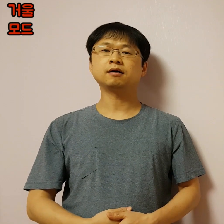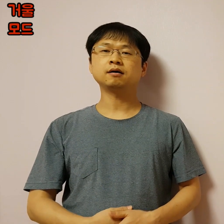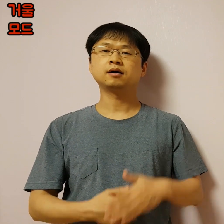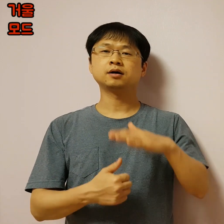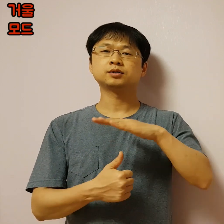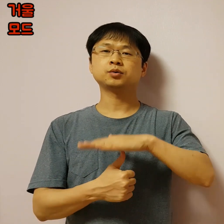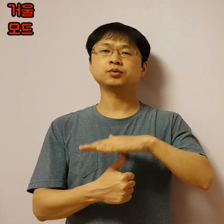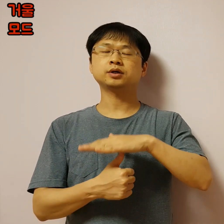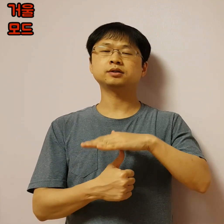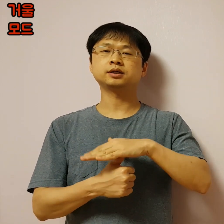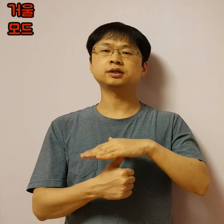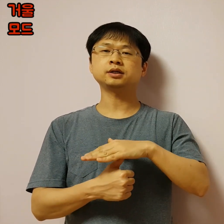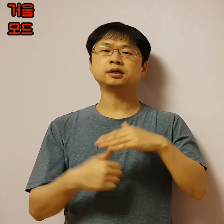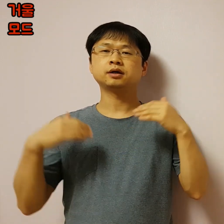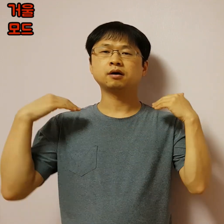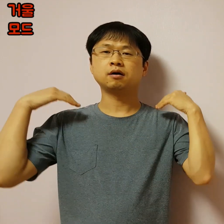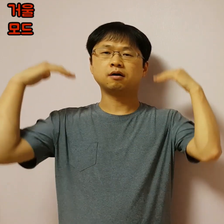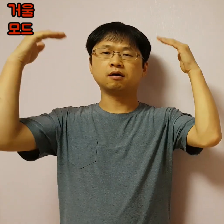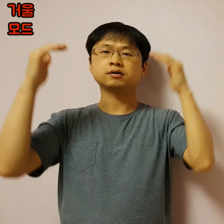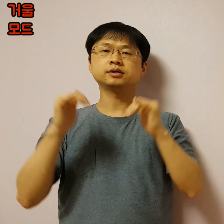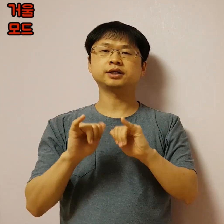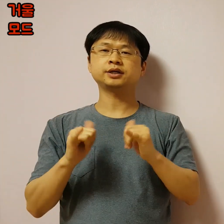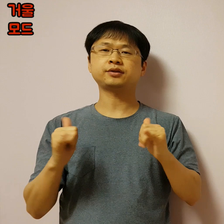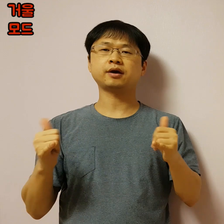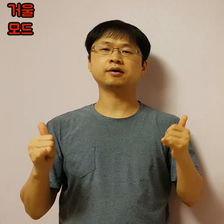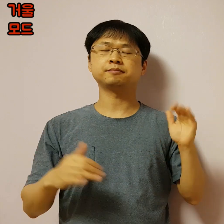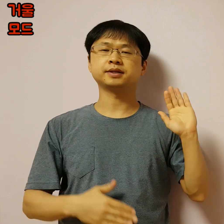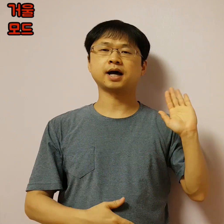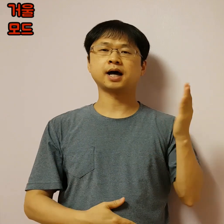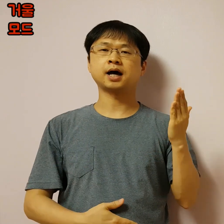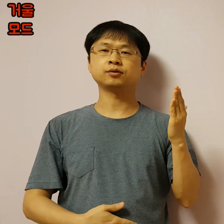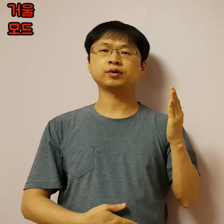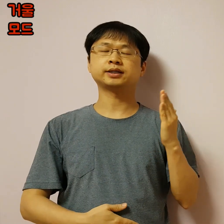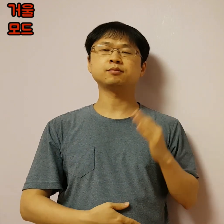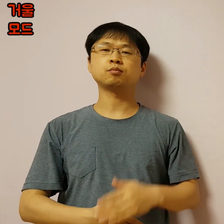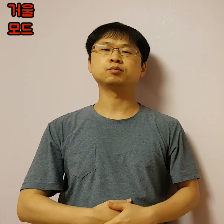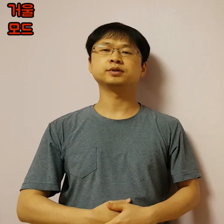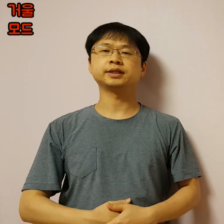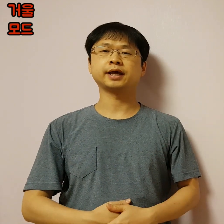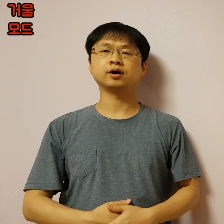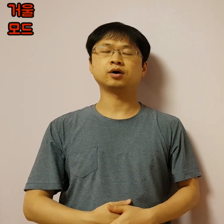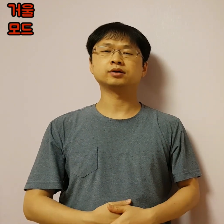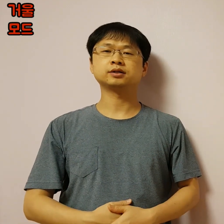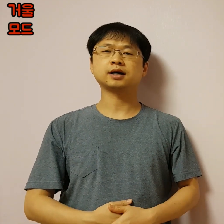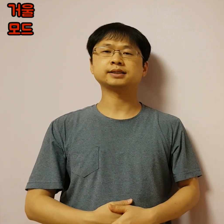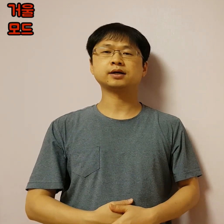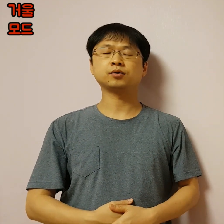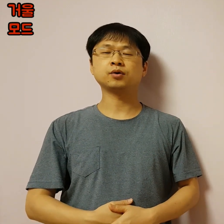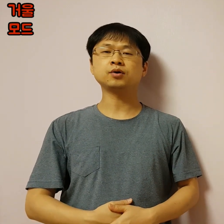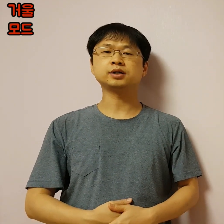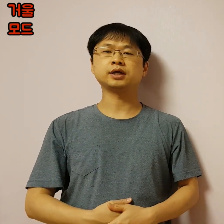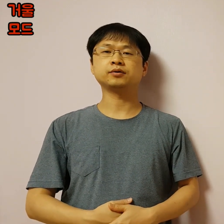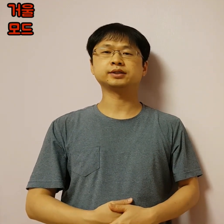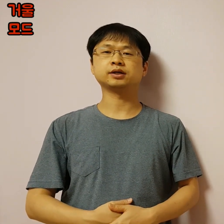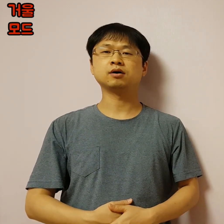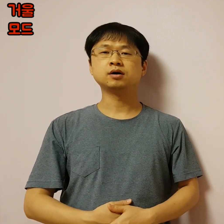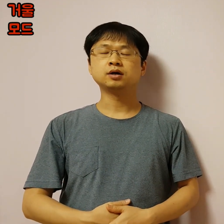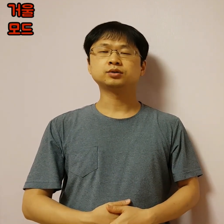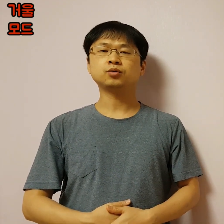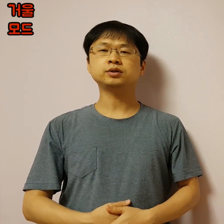먼저 소년이 어른이 되어입니다. 노래 제목 부분인데요. 첫 가사도 이 내용이죠.